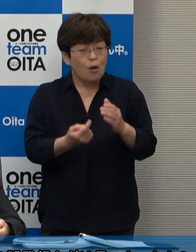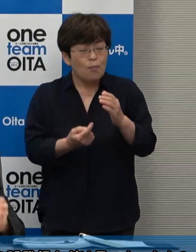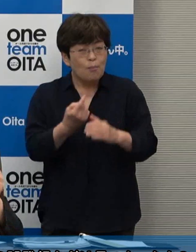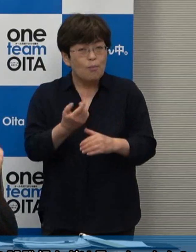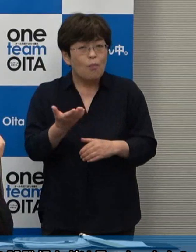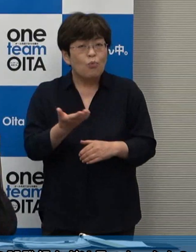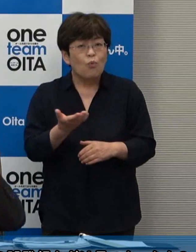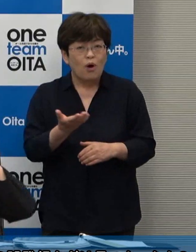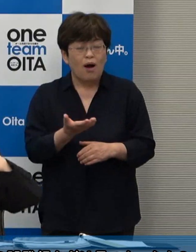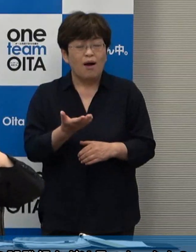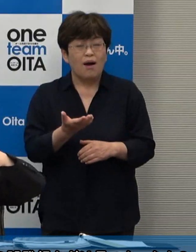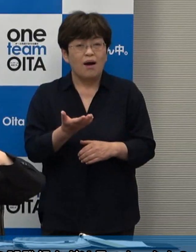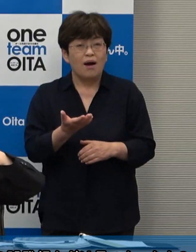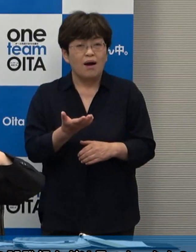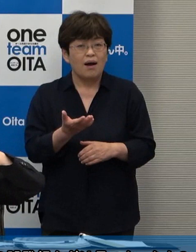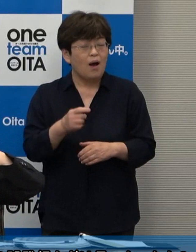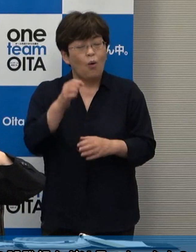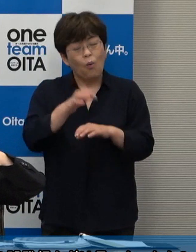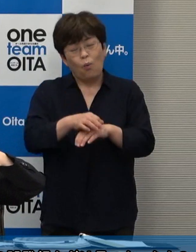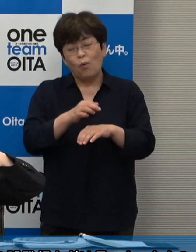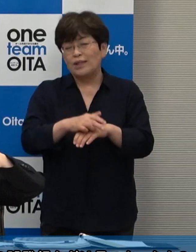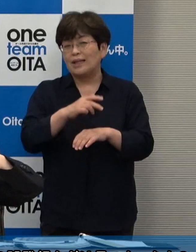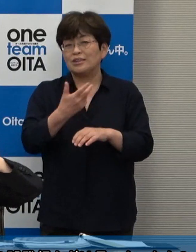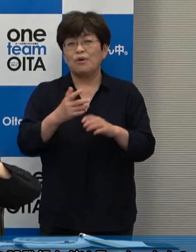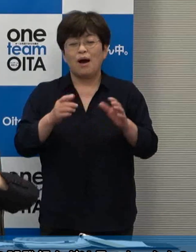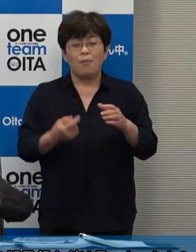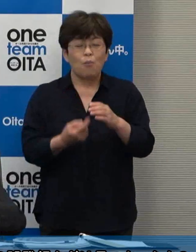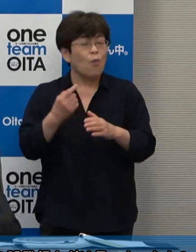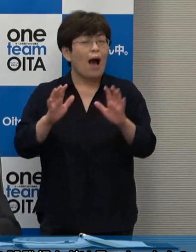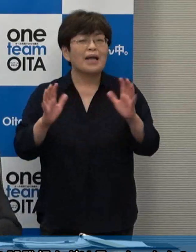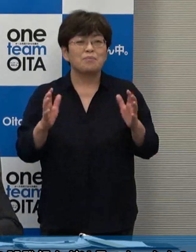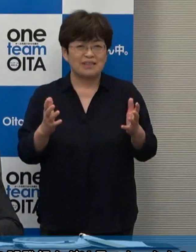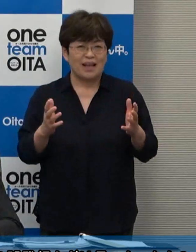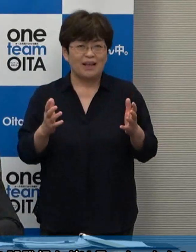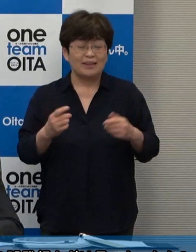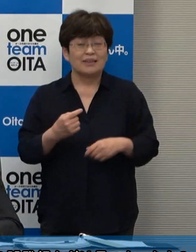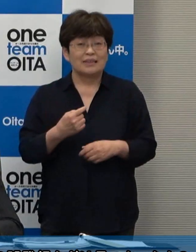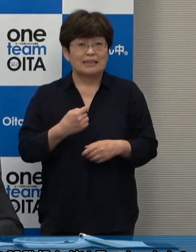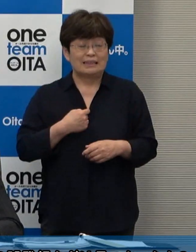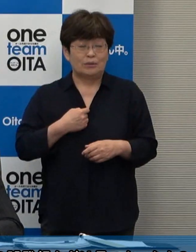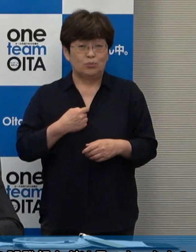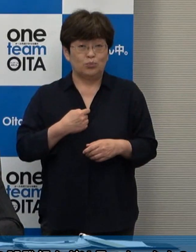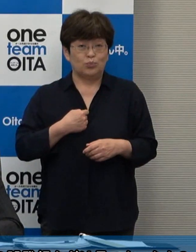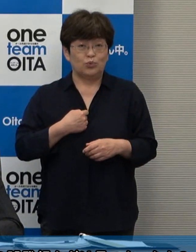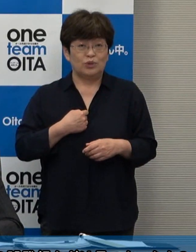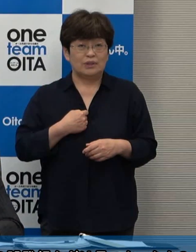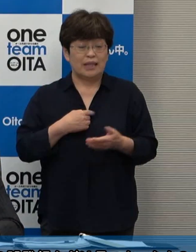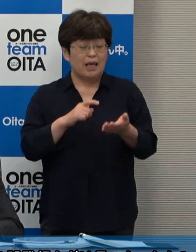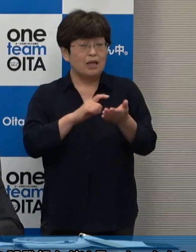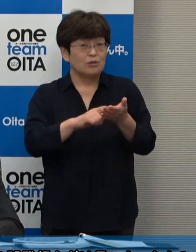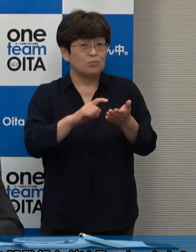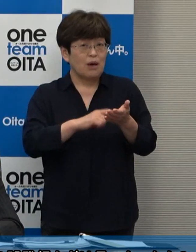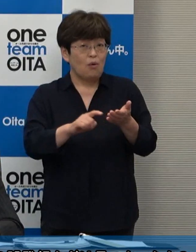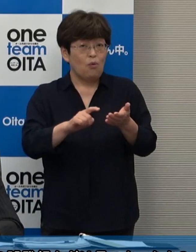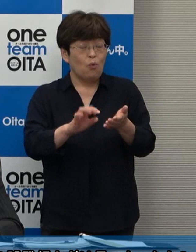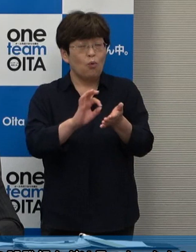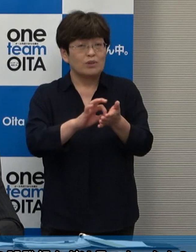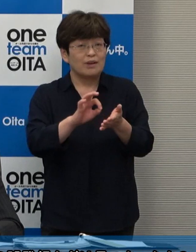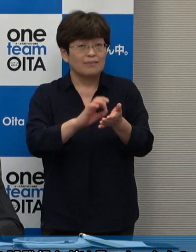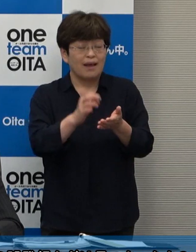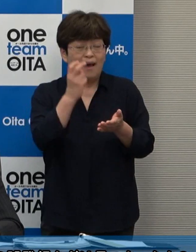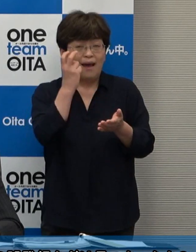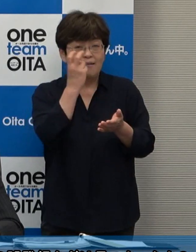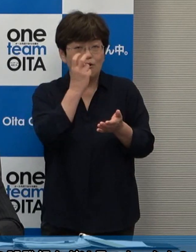についてはありません。それから自分でスマホを利用して確認でき